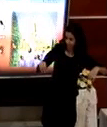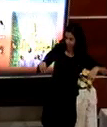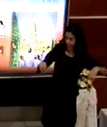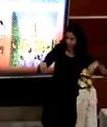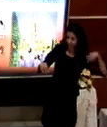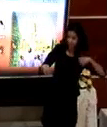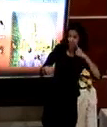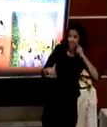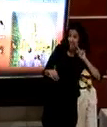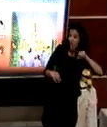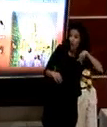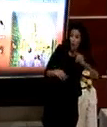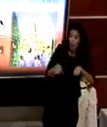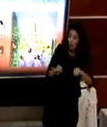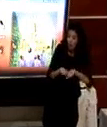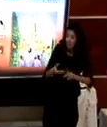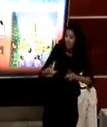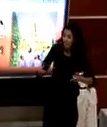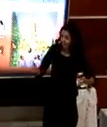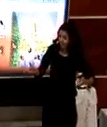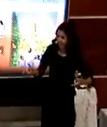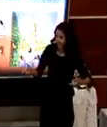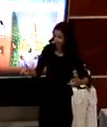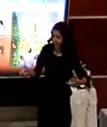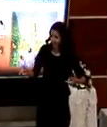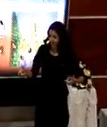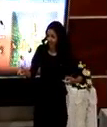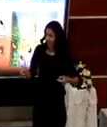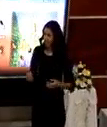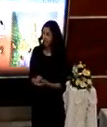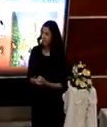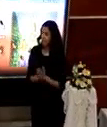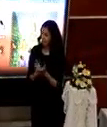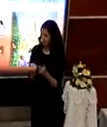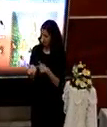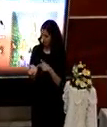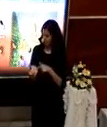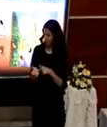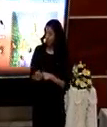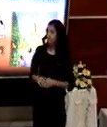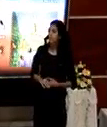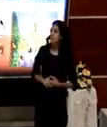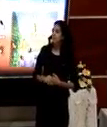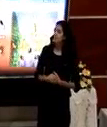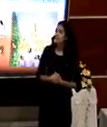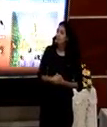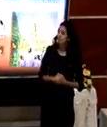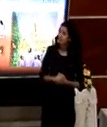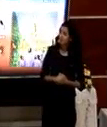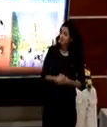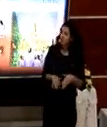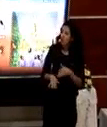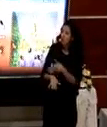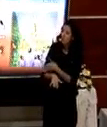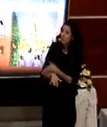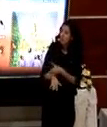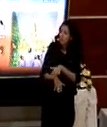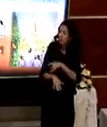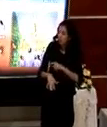ese condimento de santidad. Es el pasaje que leímos recién. Un día, decíamos, es un tiempo y un